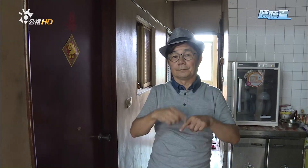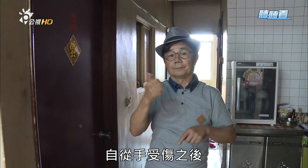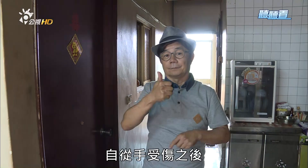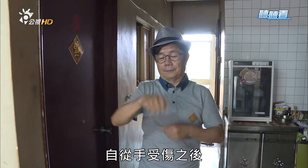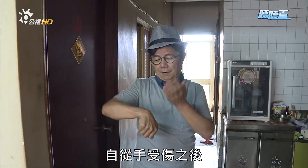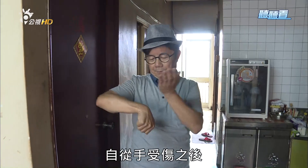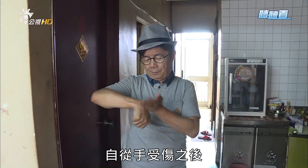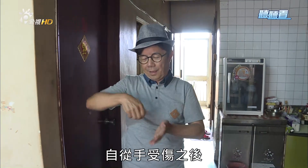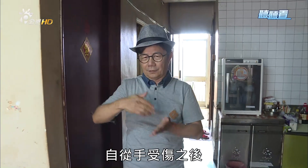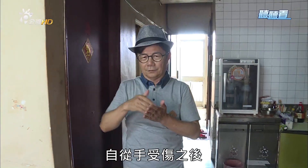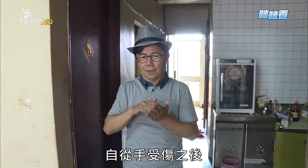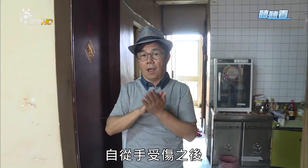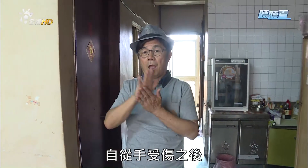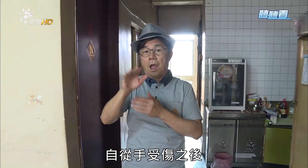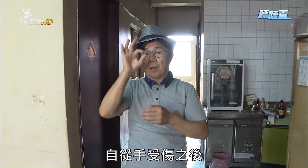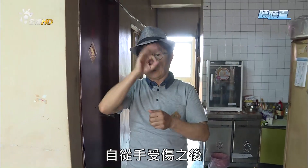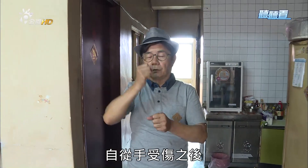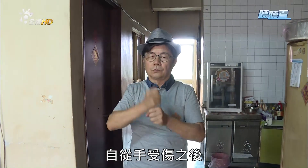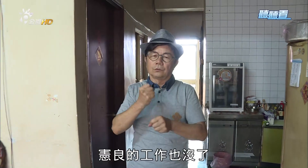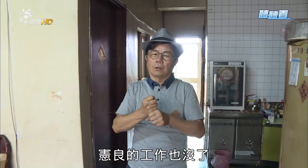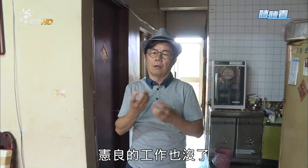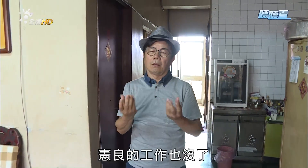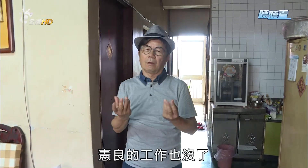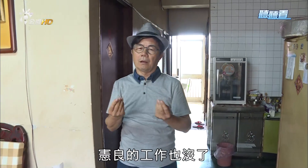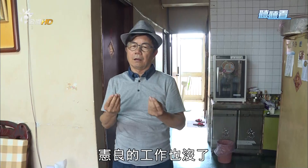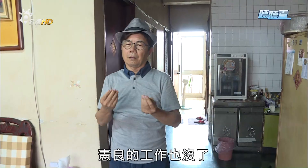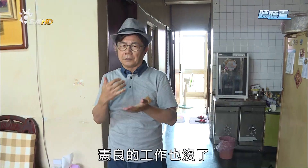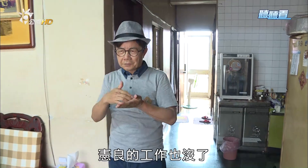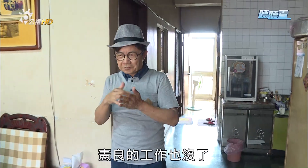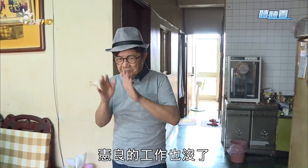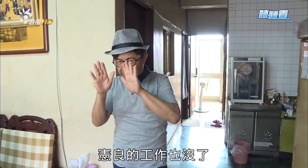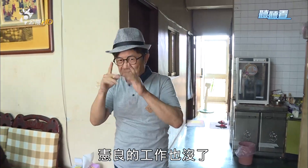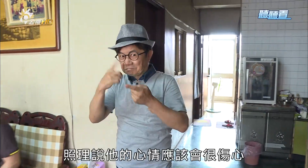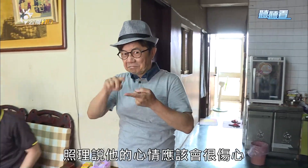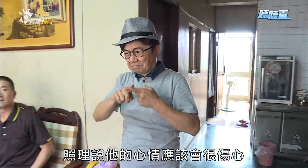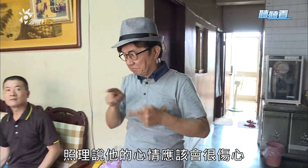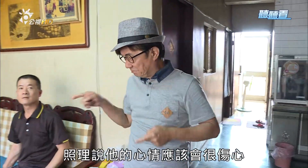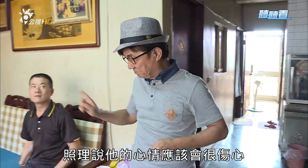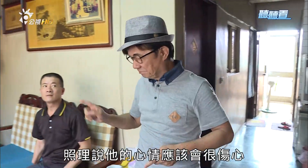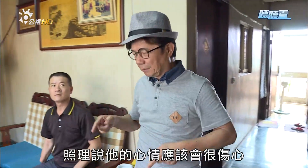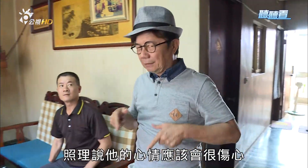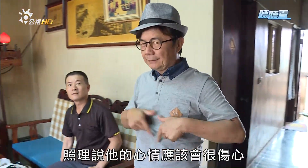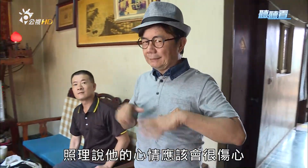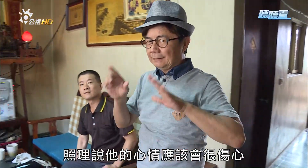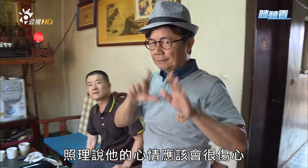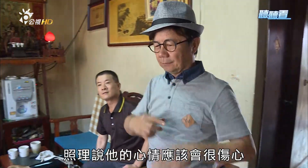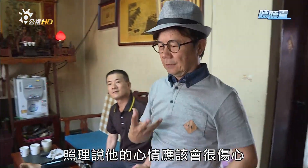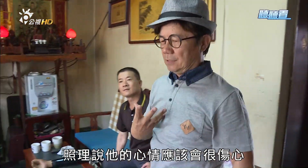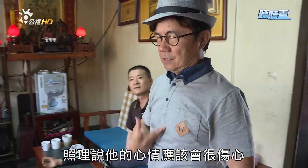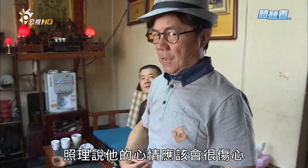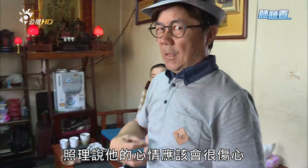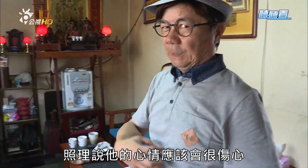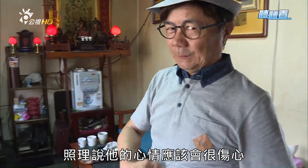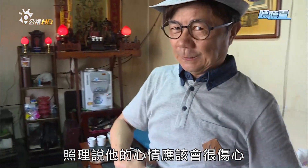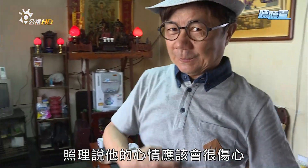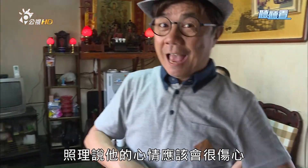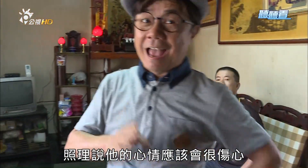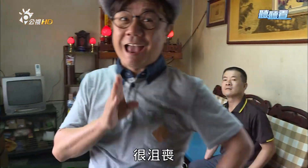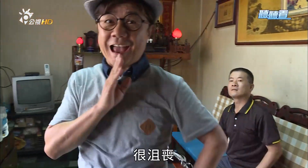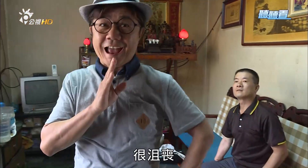自从手受伤之后呢，宪良的工作也没了。照理说啊，他的心情应该会很伤心、很